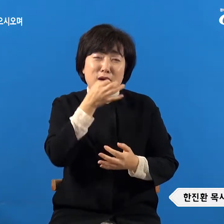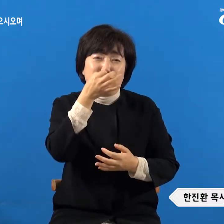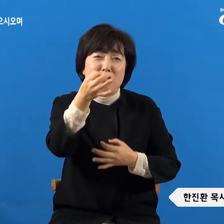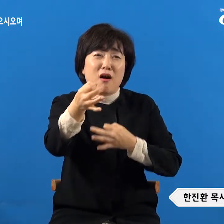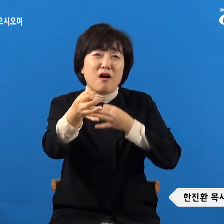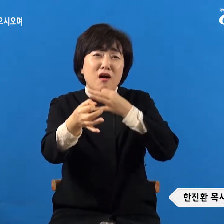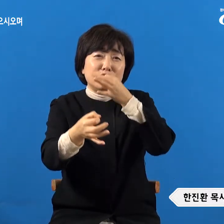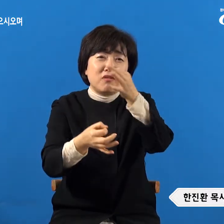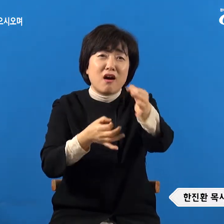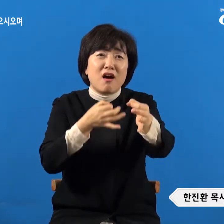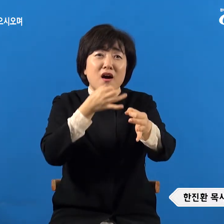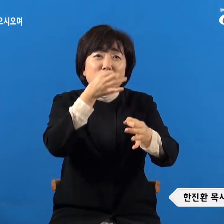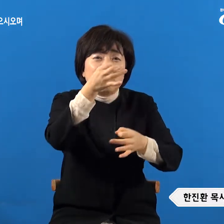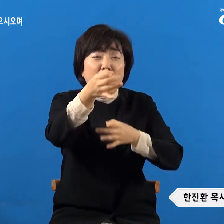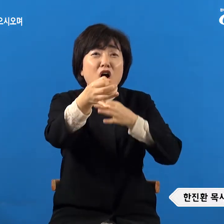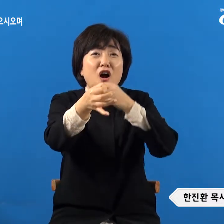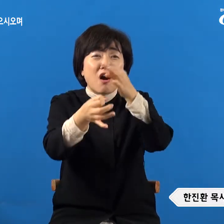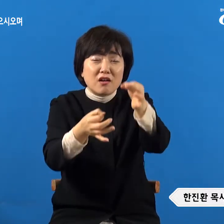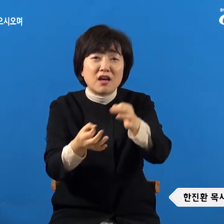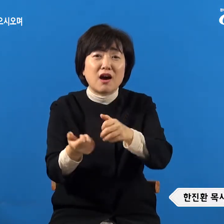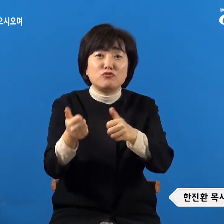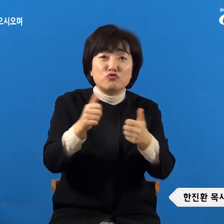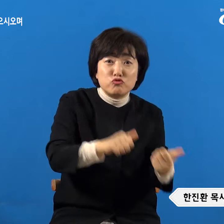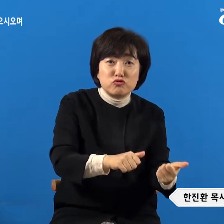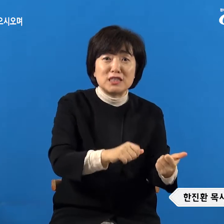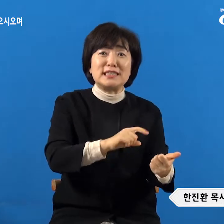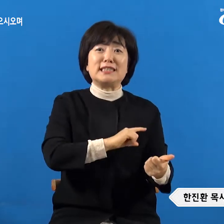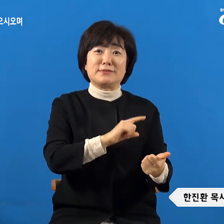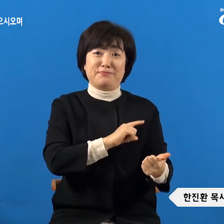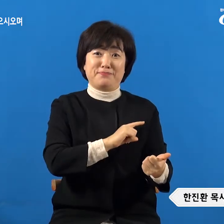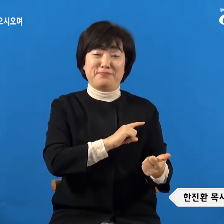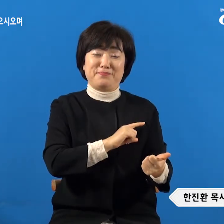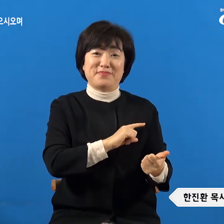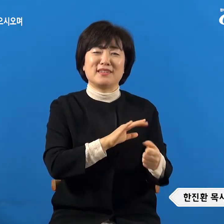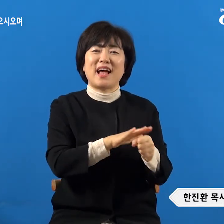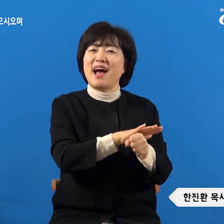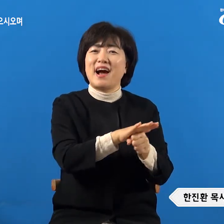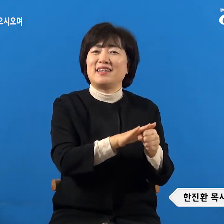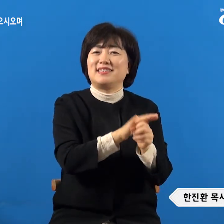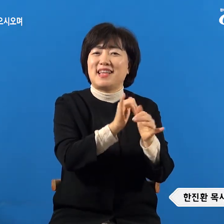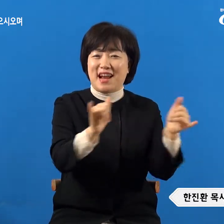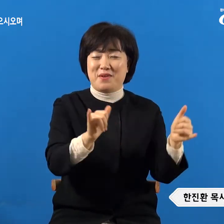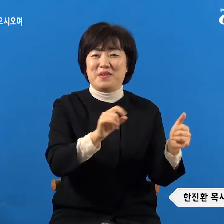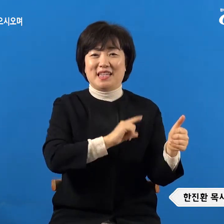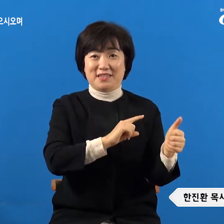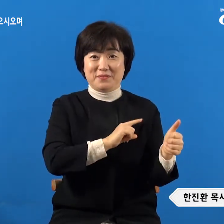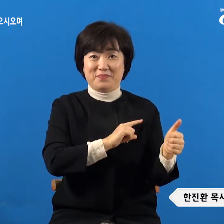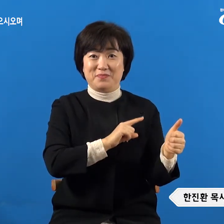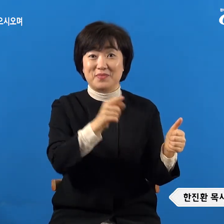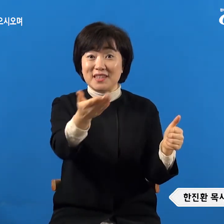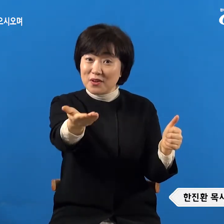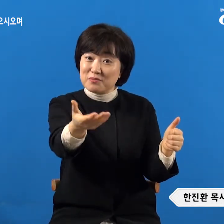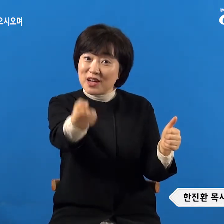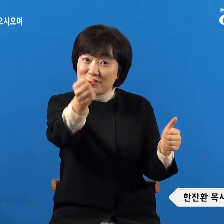부르다가 내가 죽어도 좋을 이름이여. 여러분에게 그런 이름이 있습니까?